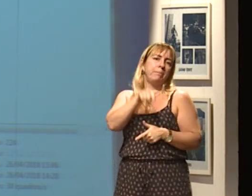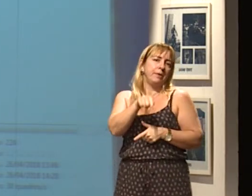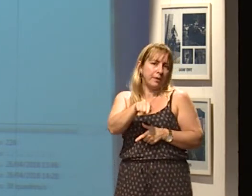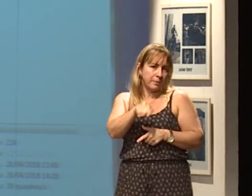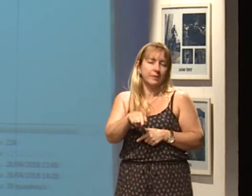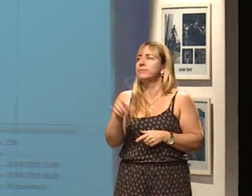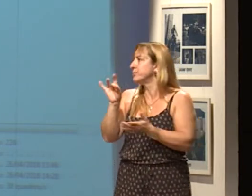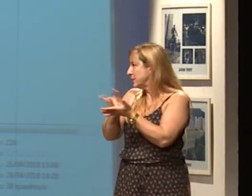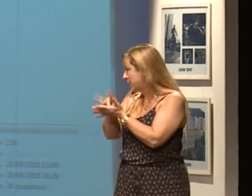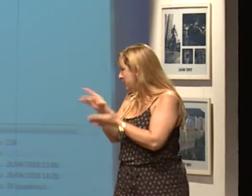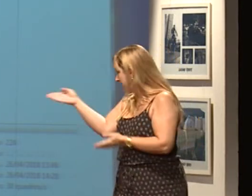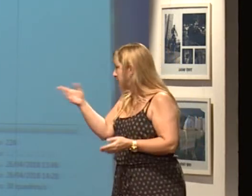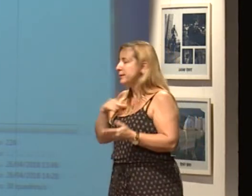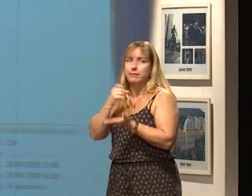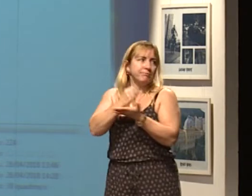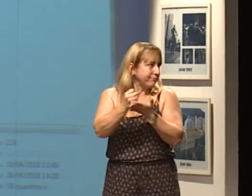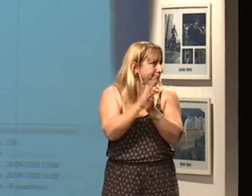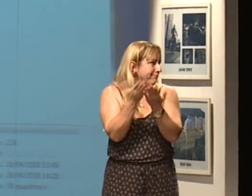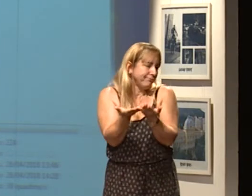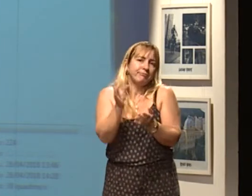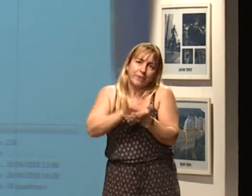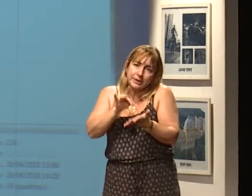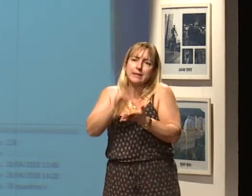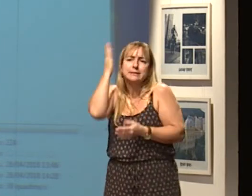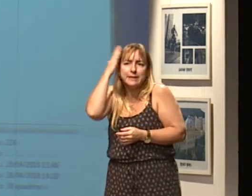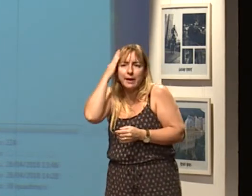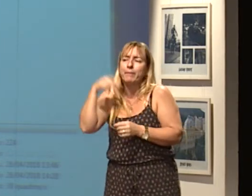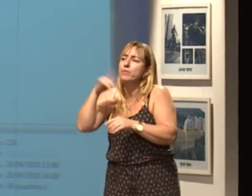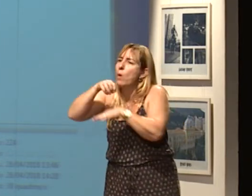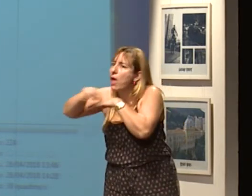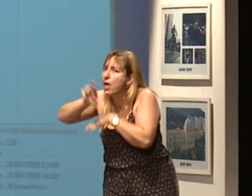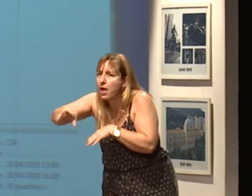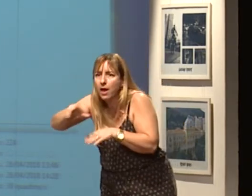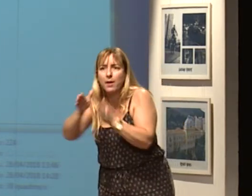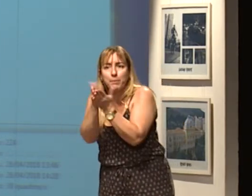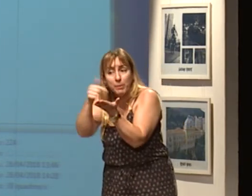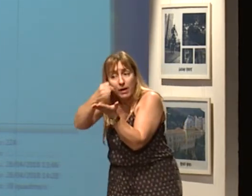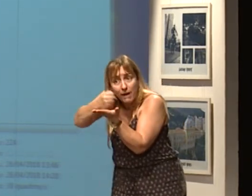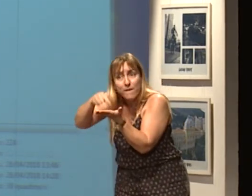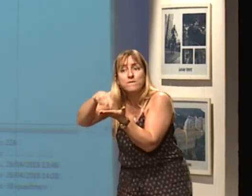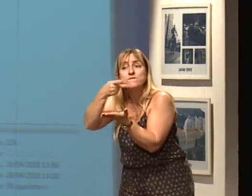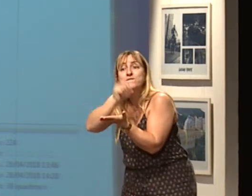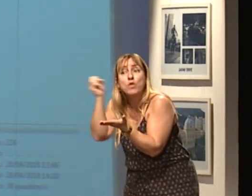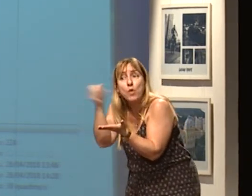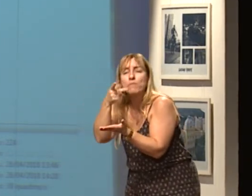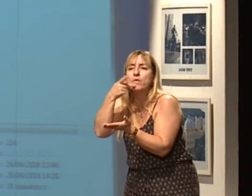machismo. Isso, na verdade, infelizmente, isso acontece. E eu